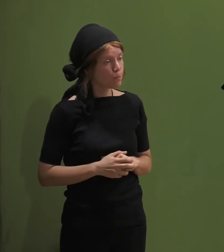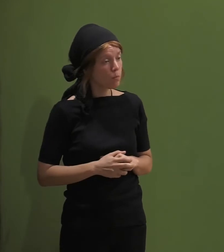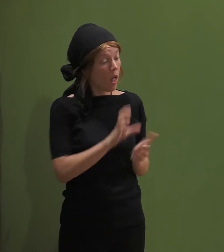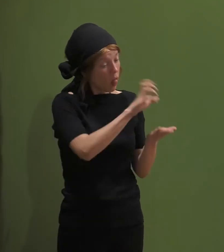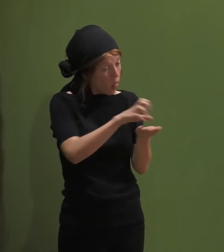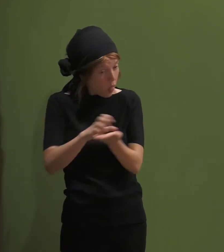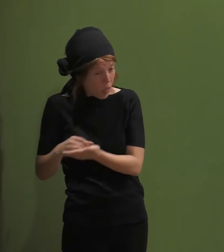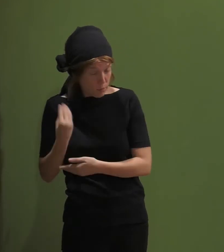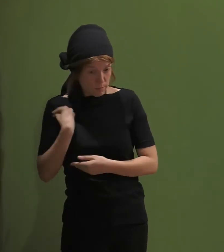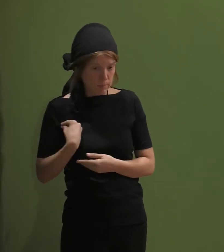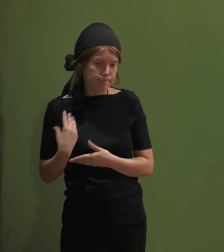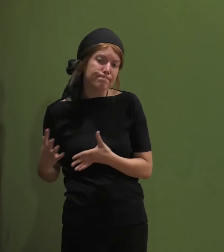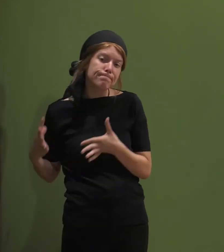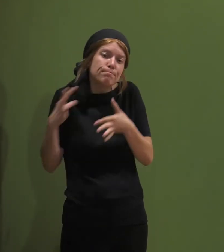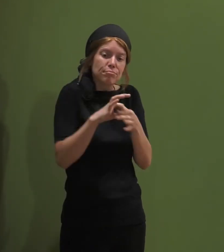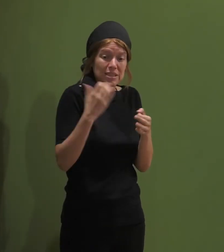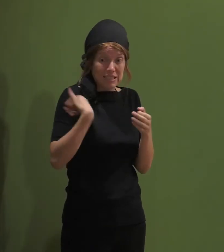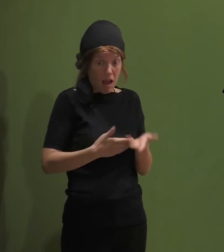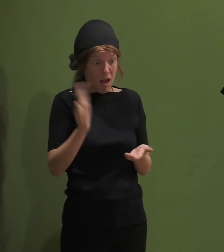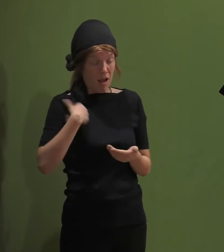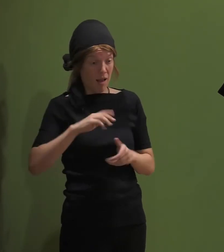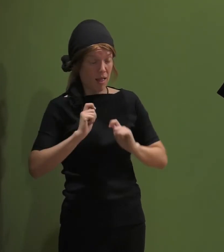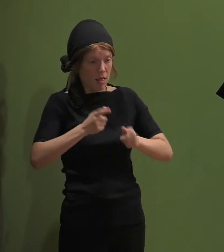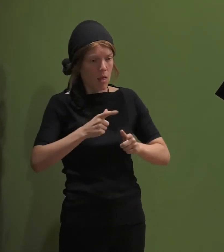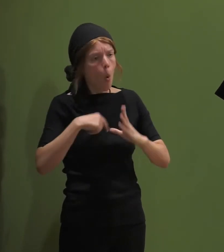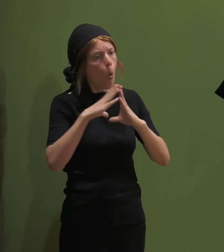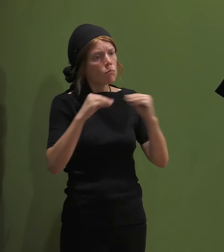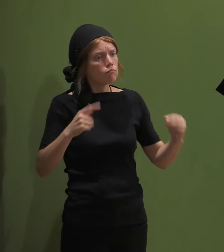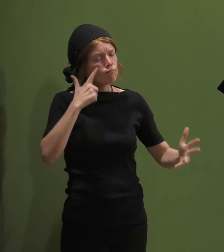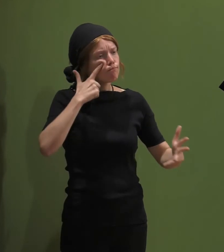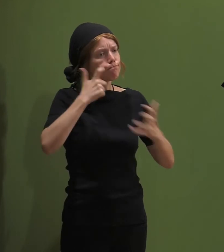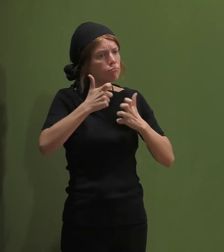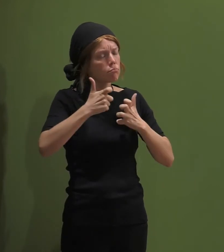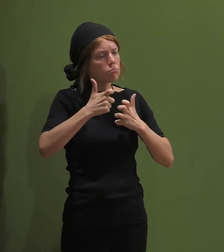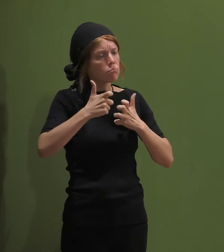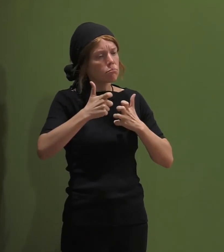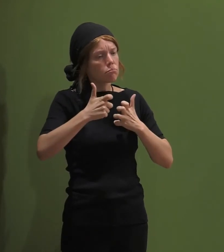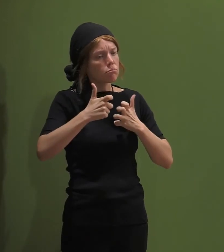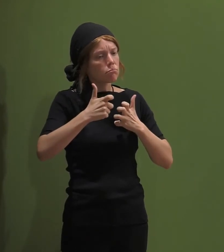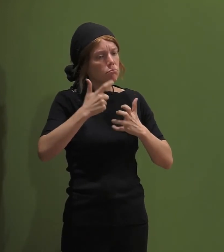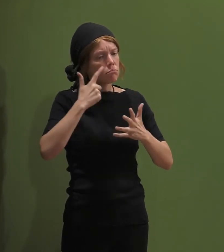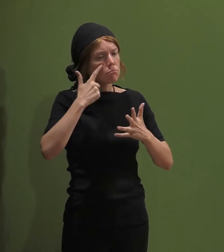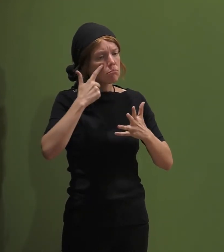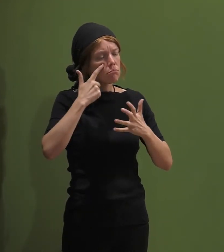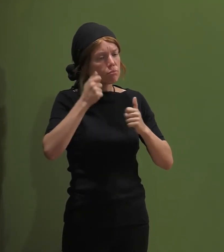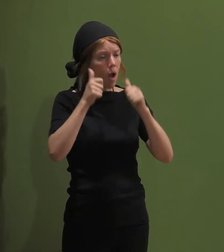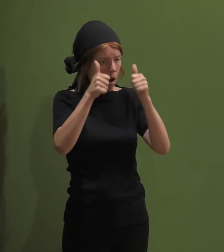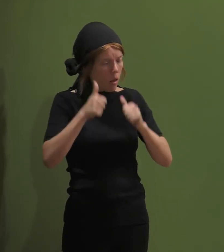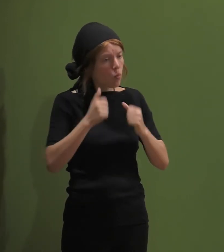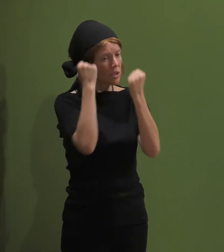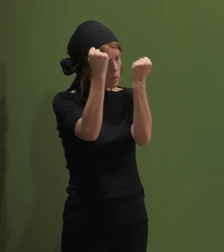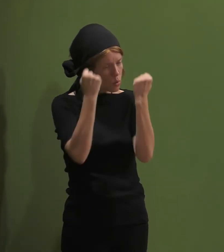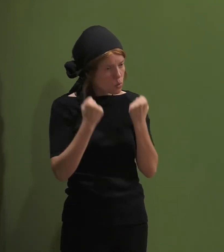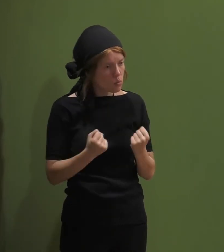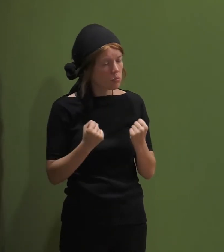Estos centros, unidos a los ya acreditados, nos sitúan como universidad destacada en términos de acreditación